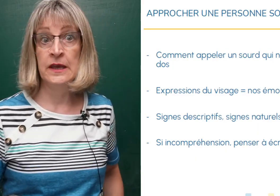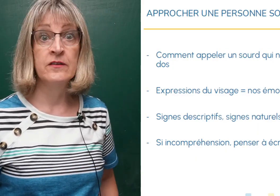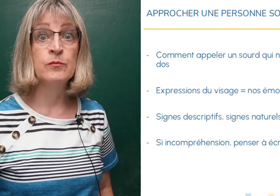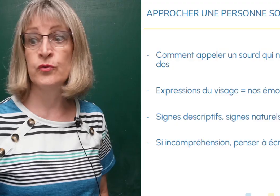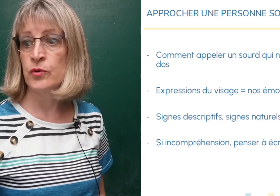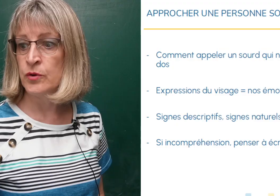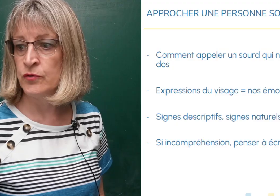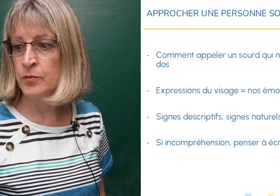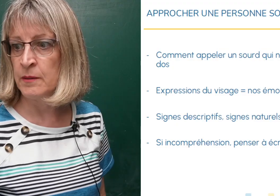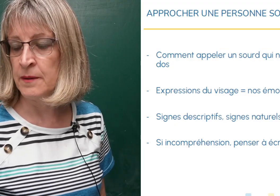c'est plutôt super bien.